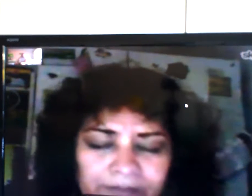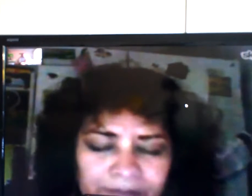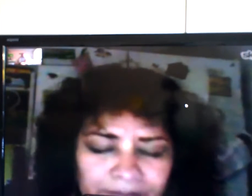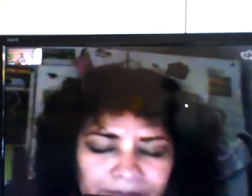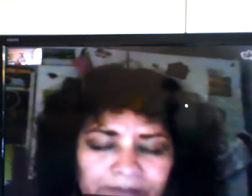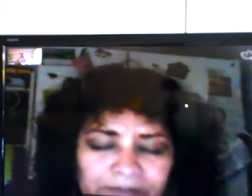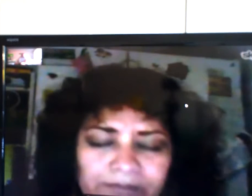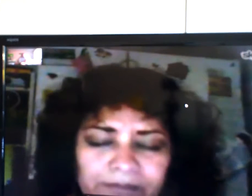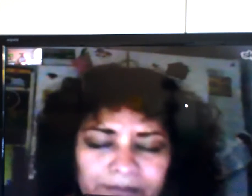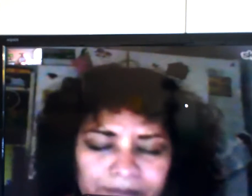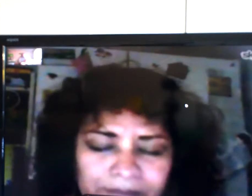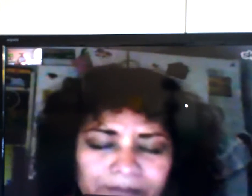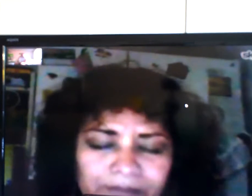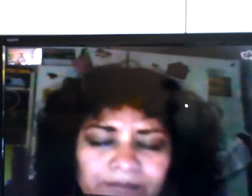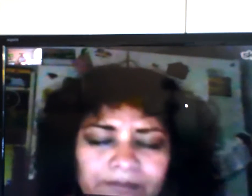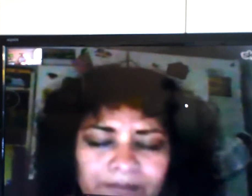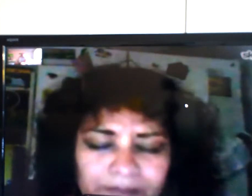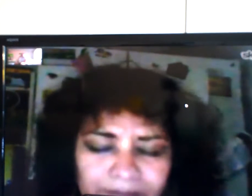el demonio ya se fue